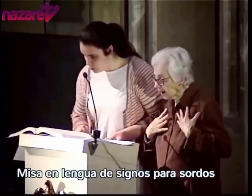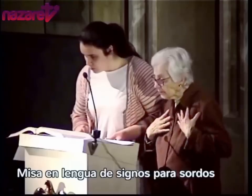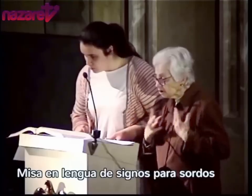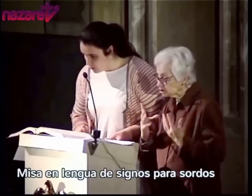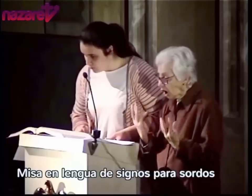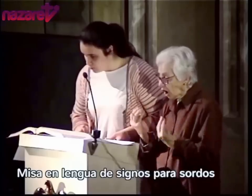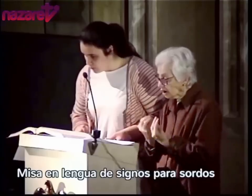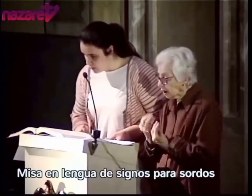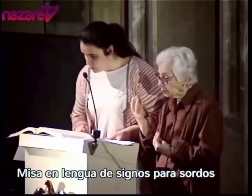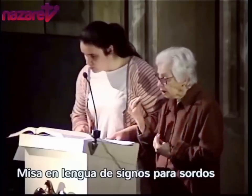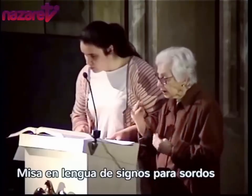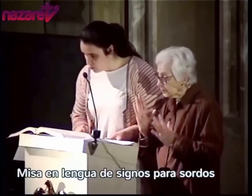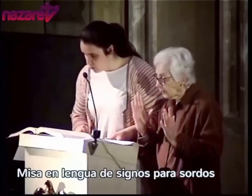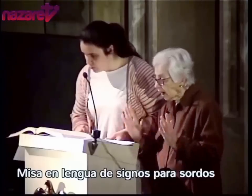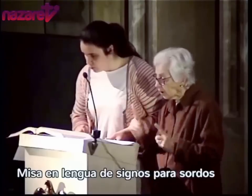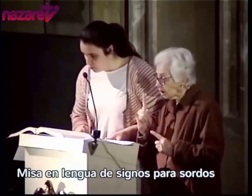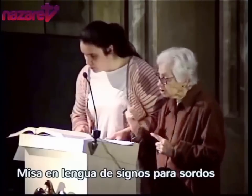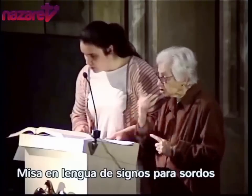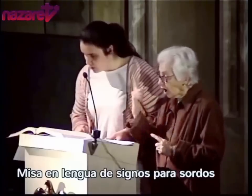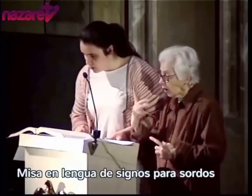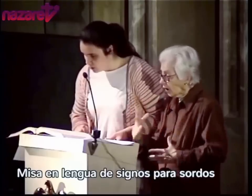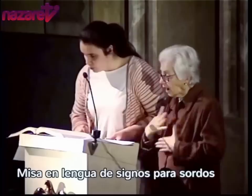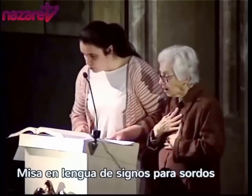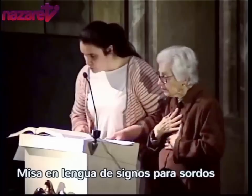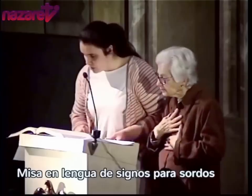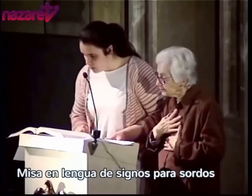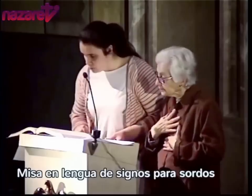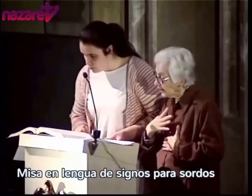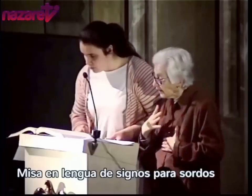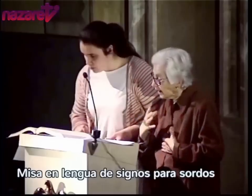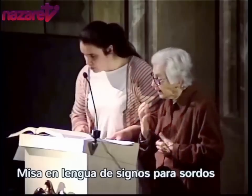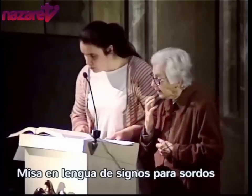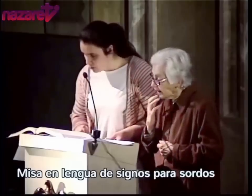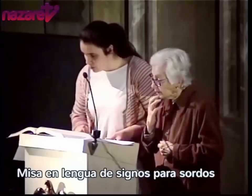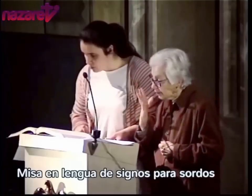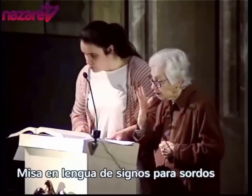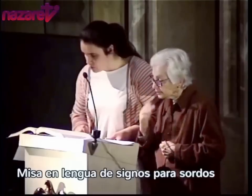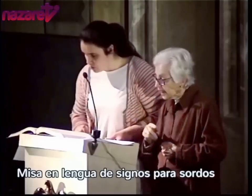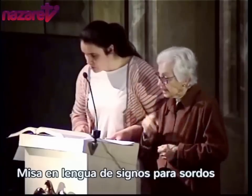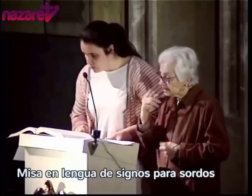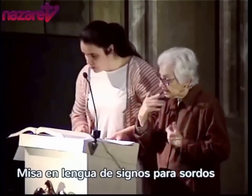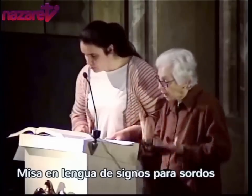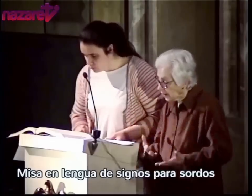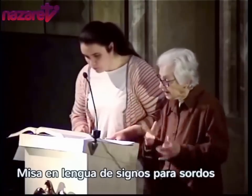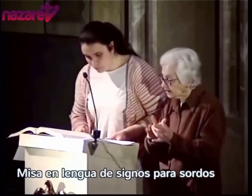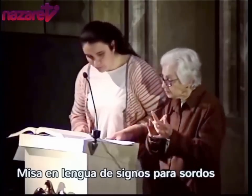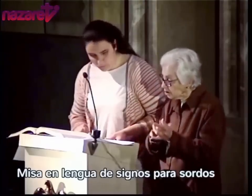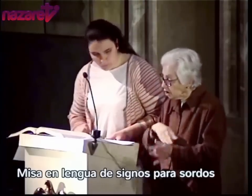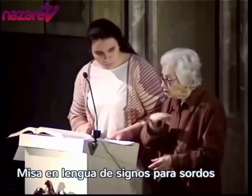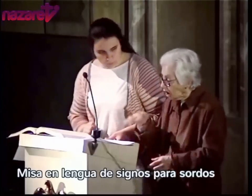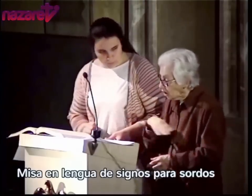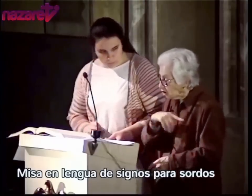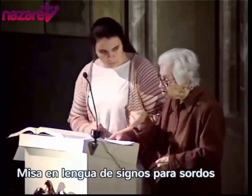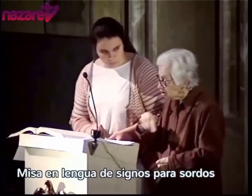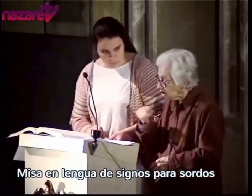Espíritu para formar un solo cuerpo, y todos hemos bebido de un solo Espíritu.